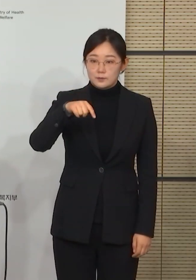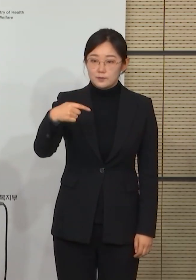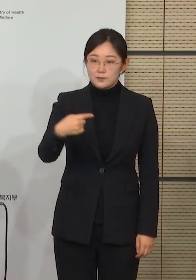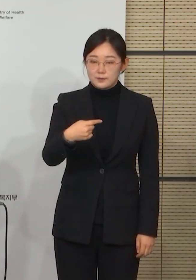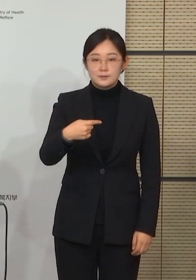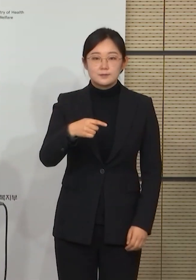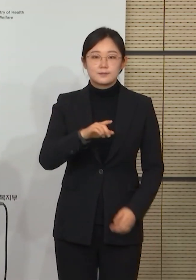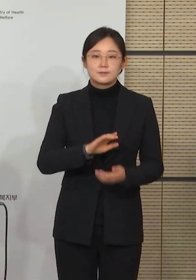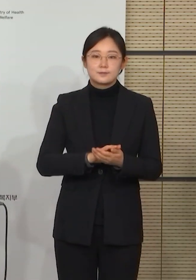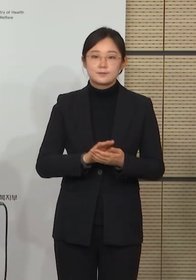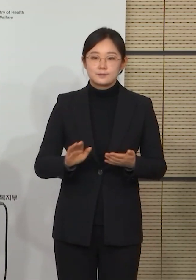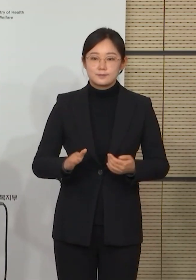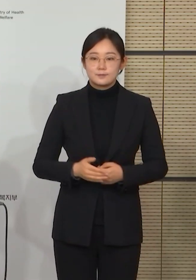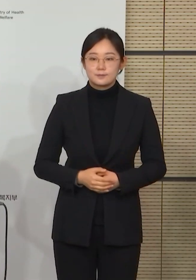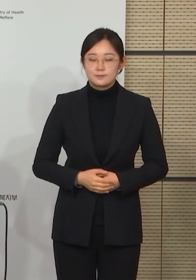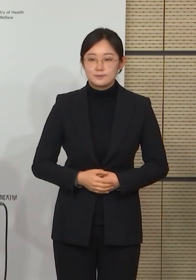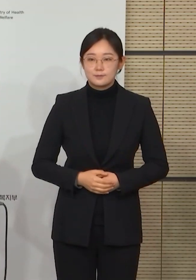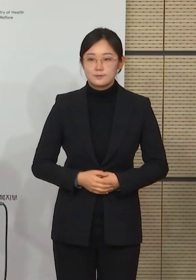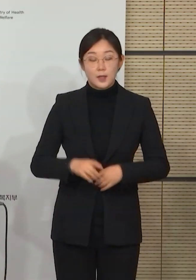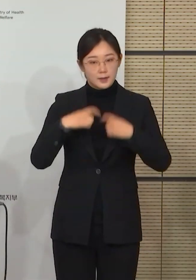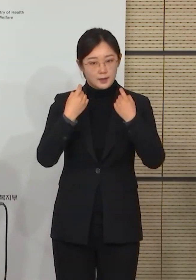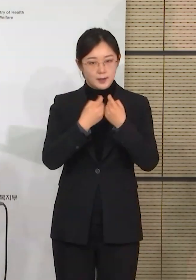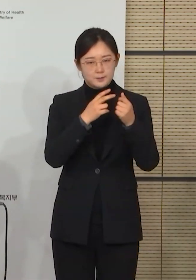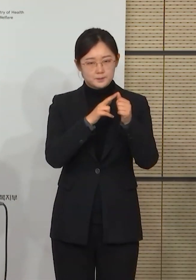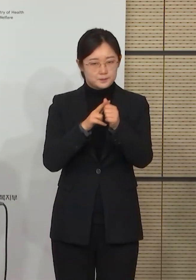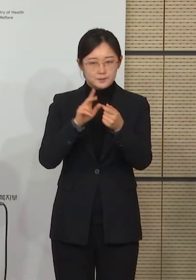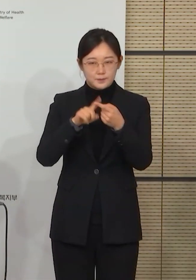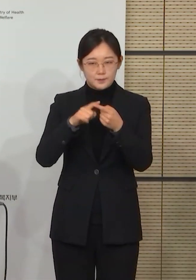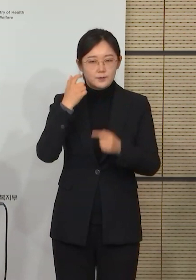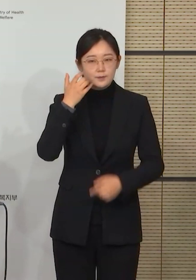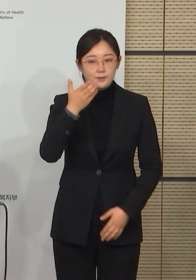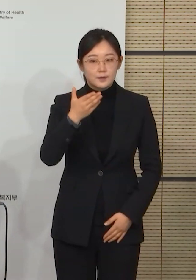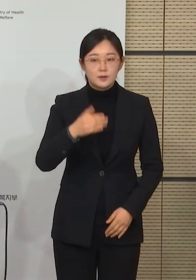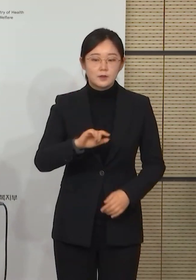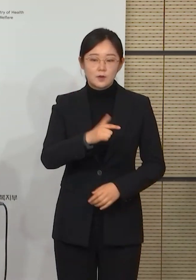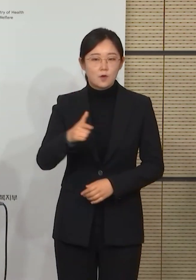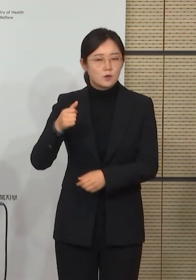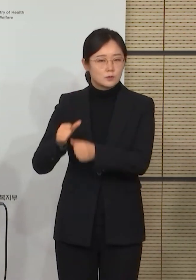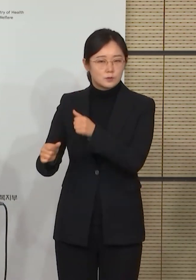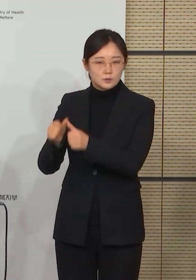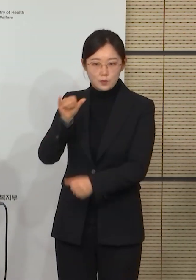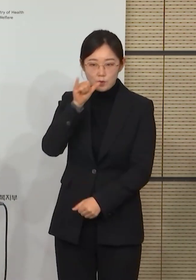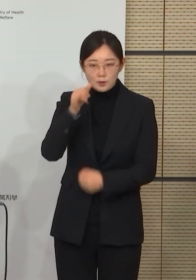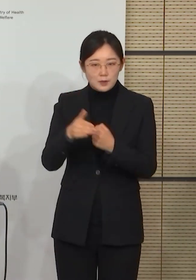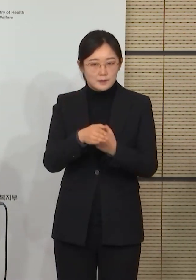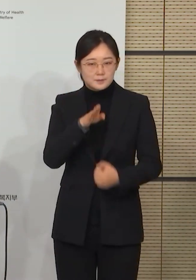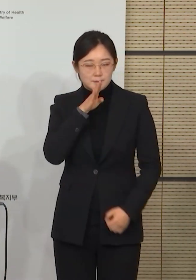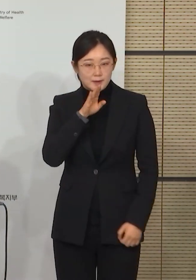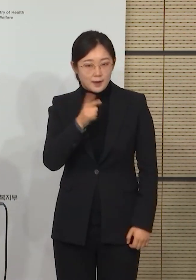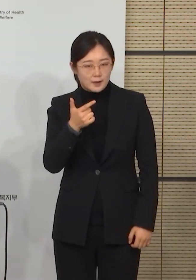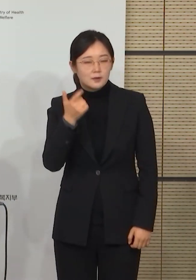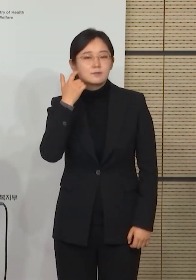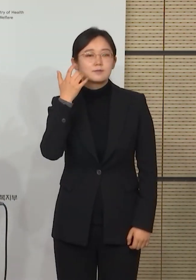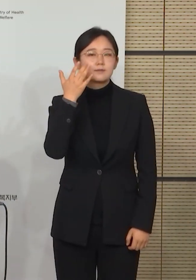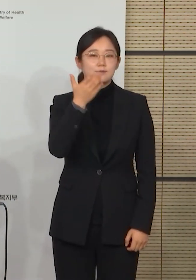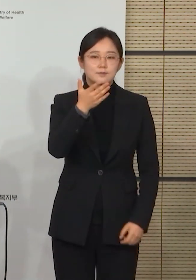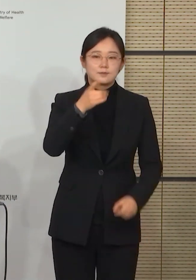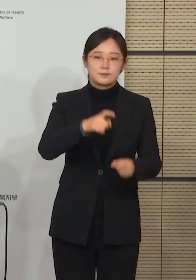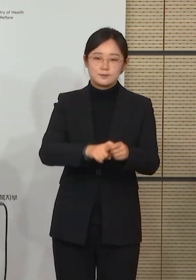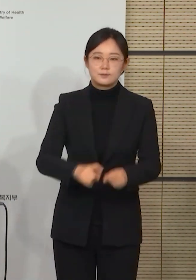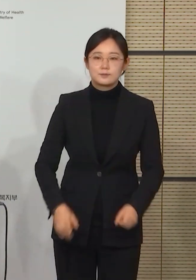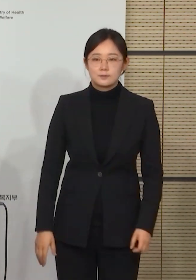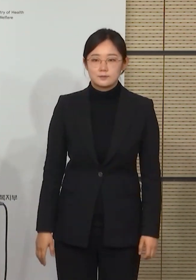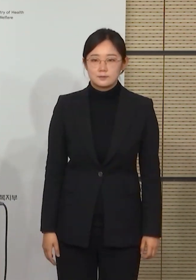차관님 신상 관련 사항이긴 한데요. 여론에 영향을 미치고 있는 소문이 있어서 조금 사실관계를 좀 명확히 하고자 질문을